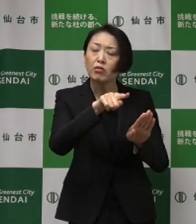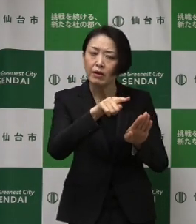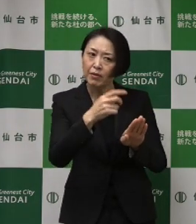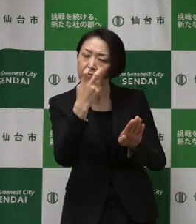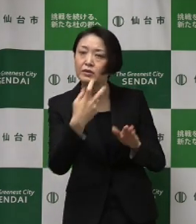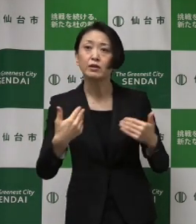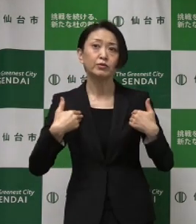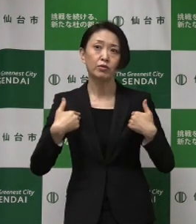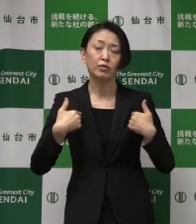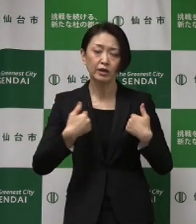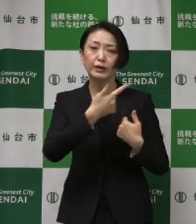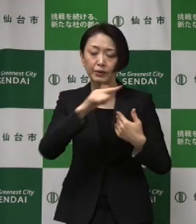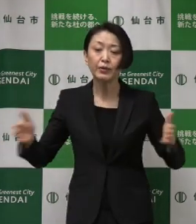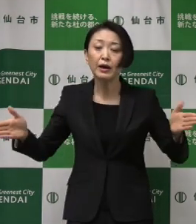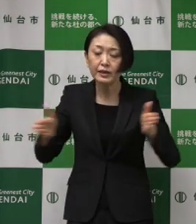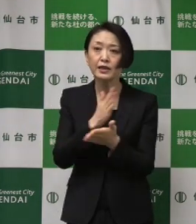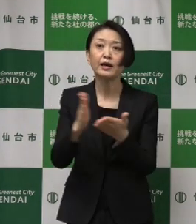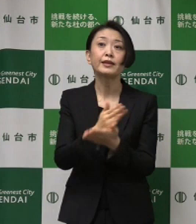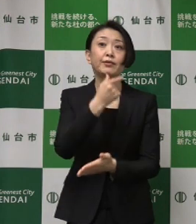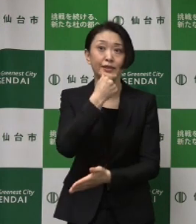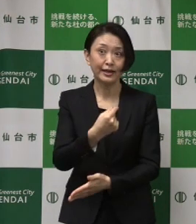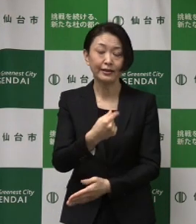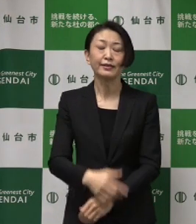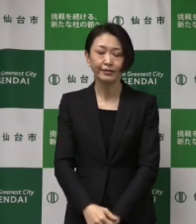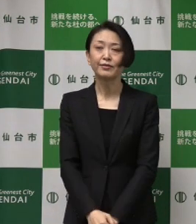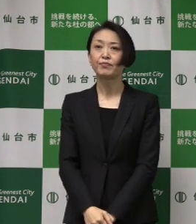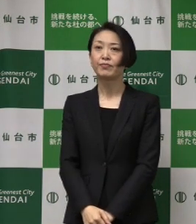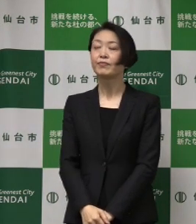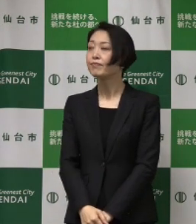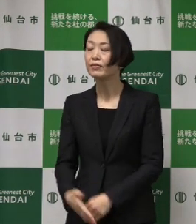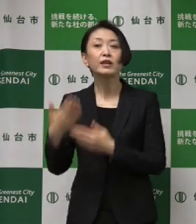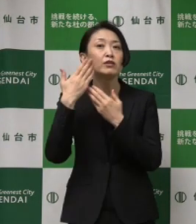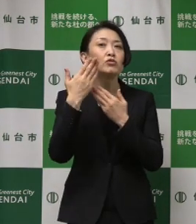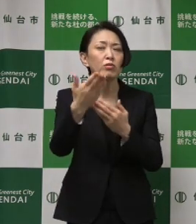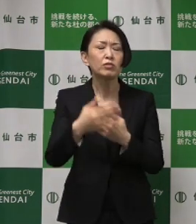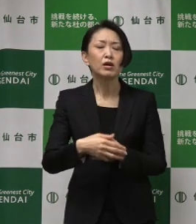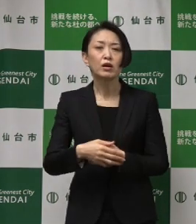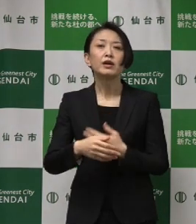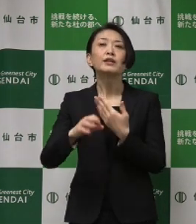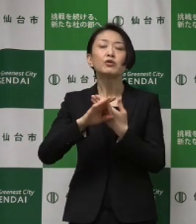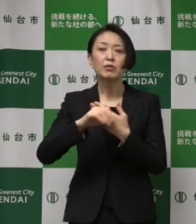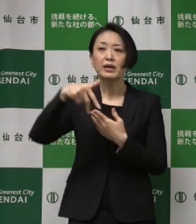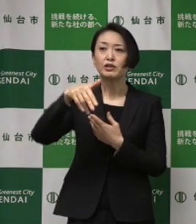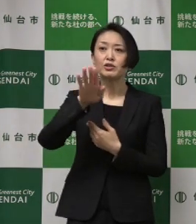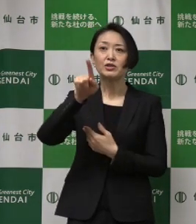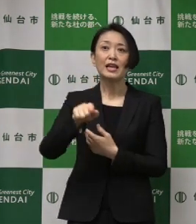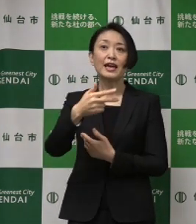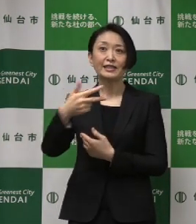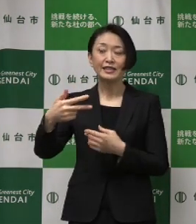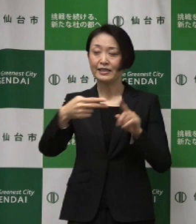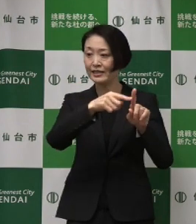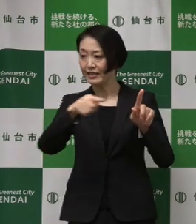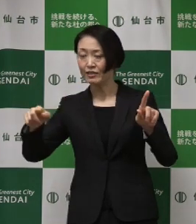。 すいません、重ねてなんですが、例えばですね、ステージ2の指標がですね、1週間続いたらばとか2